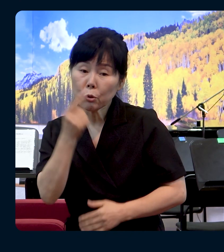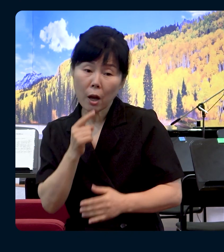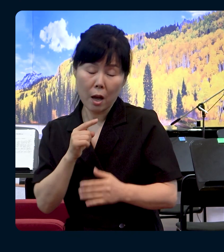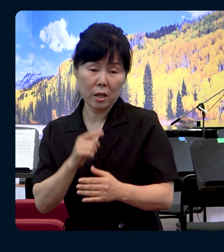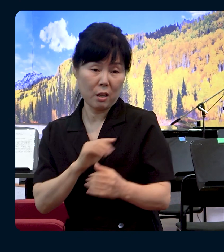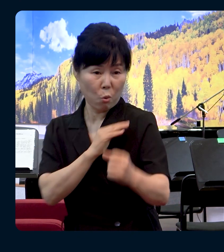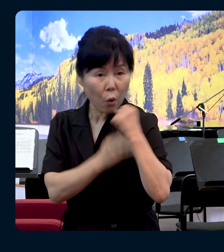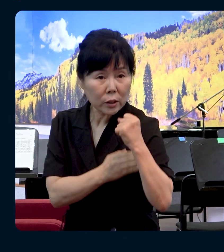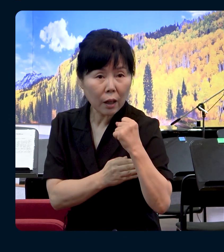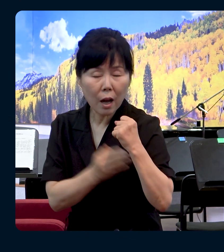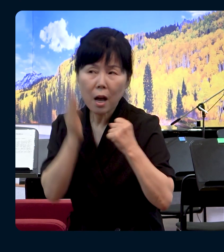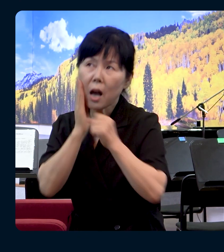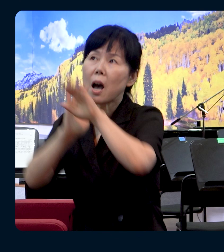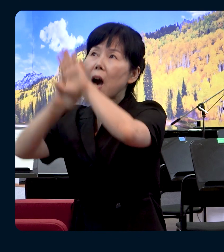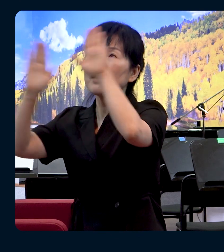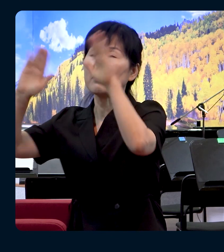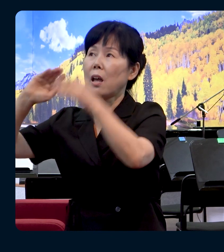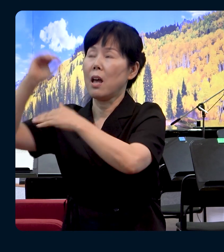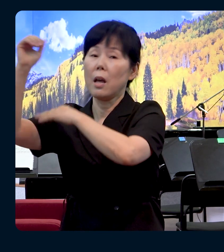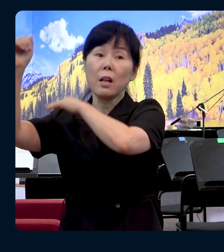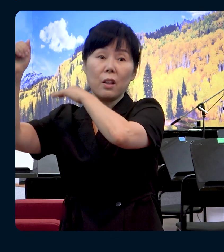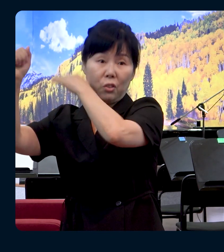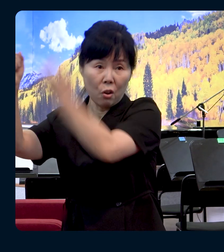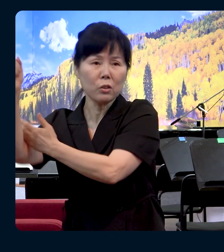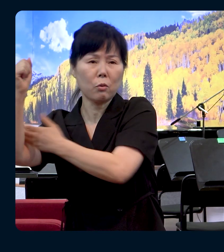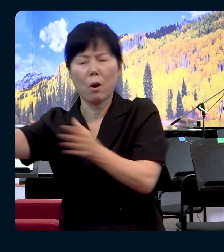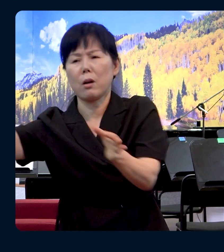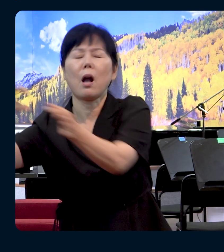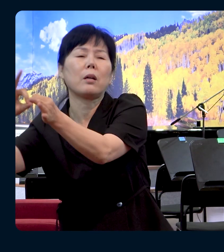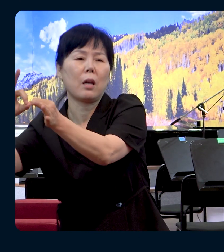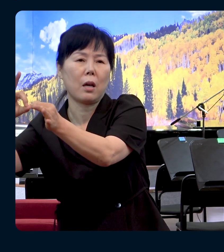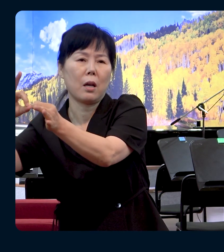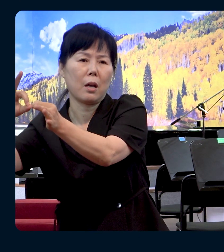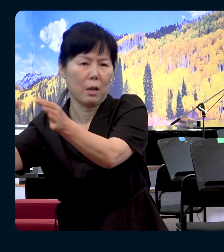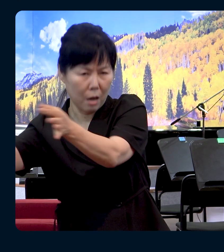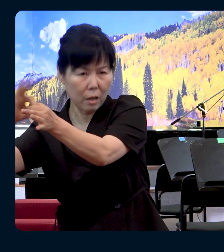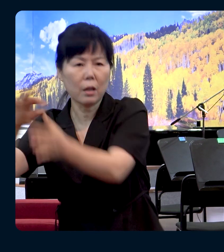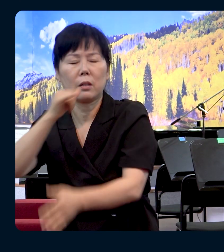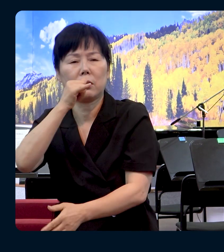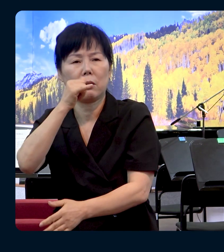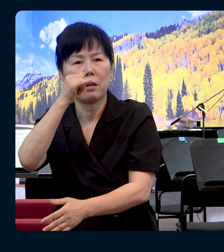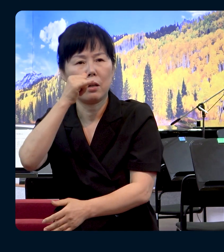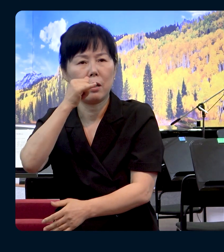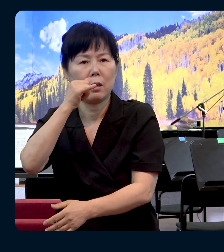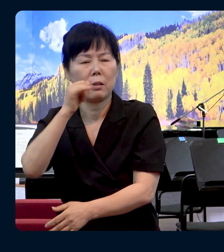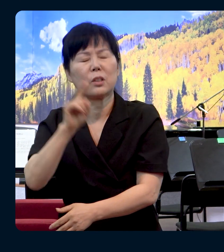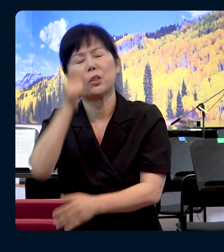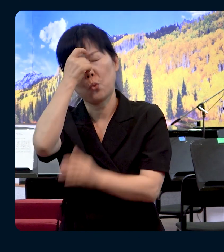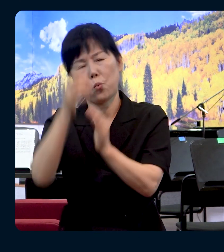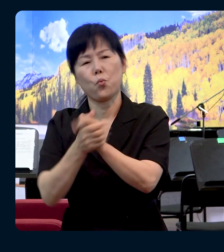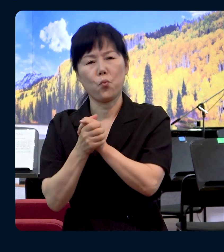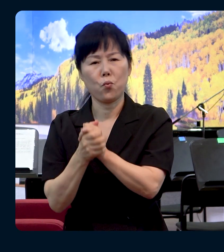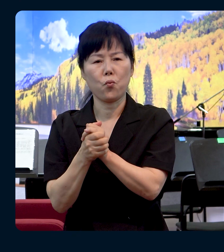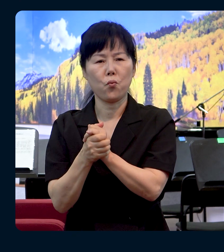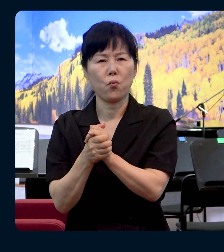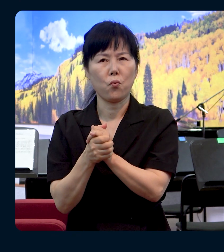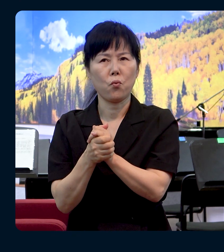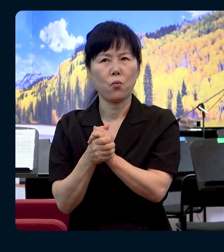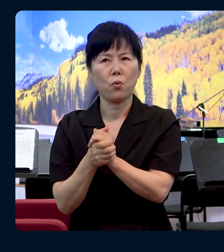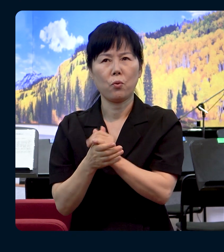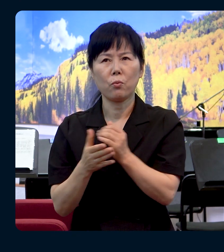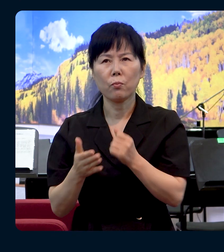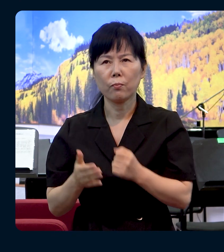권세가 하늘의 능력과 연결되는 그러한 강력한 것이다. 이게 바로 기도입니다. 자, 그런데 우리는